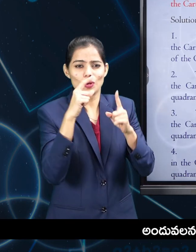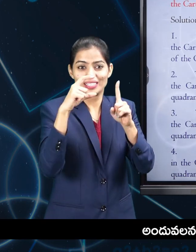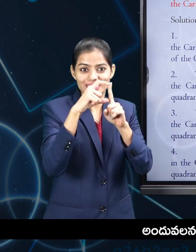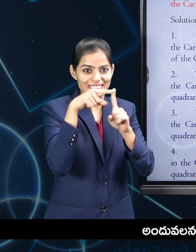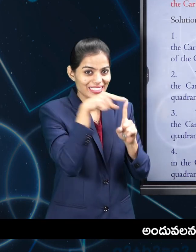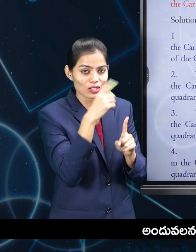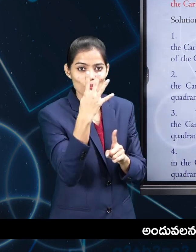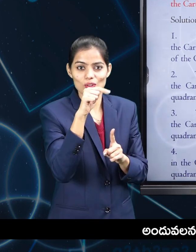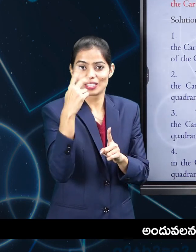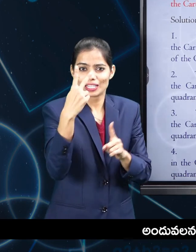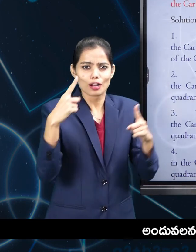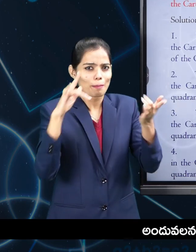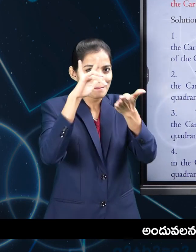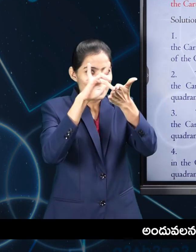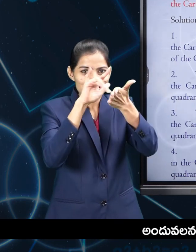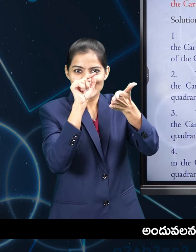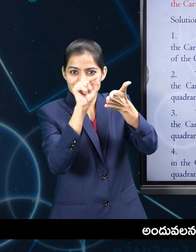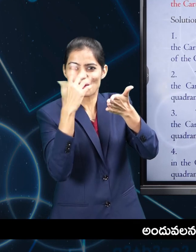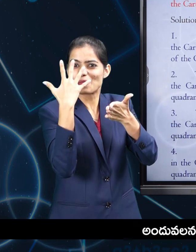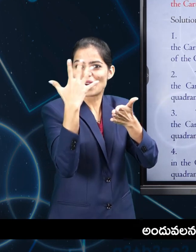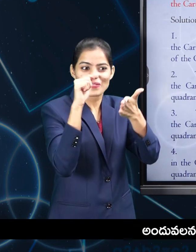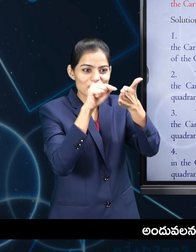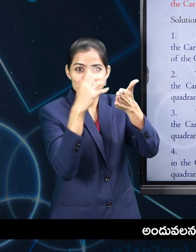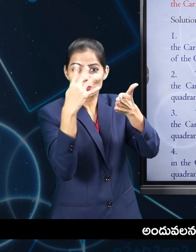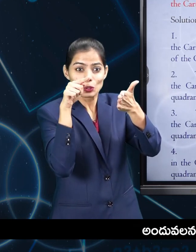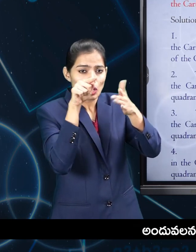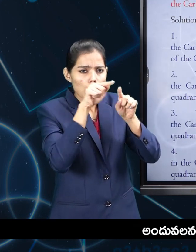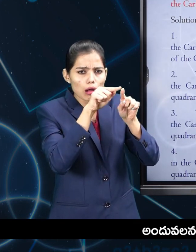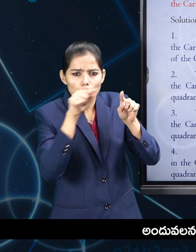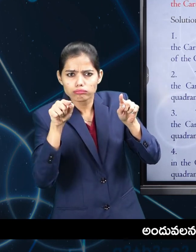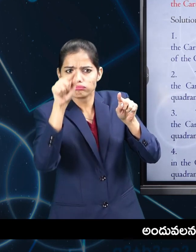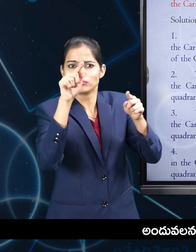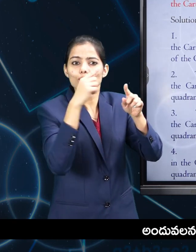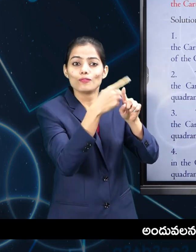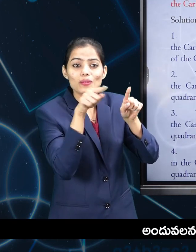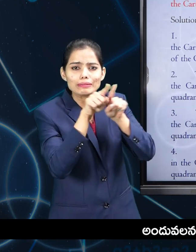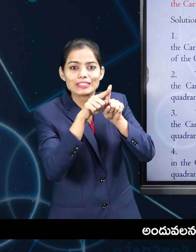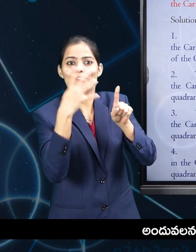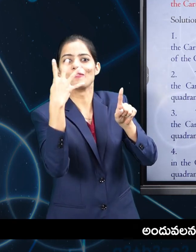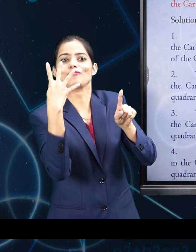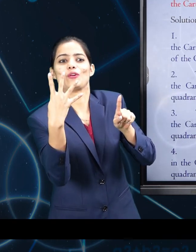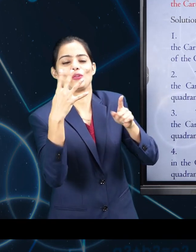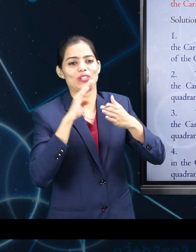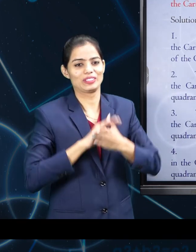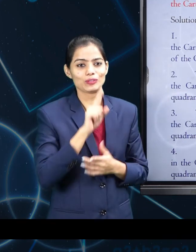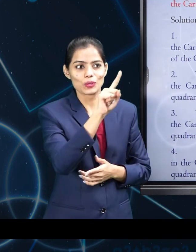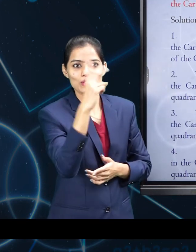అందువలన పాయింట్ D 4, -2 కార్టీసియన్ యొక్క 4వ క్వాడ్రంట్లో